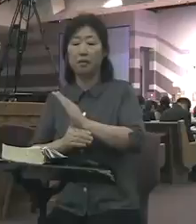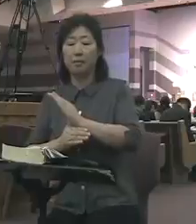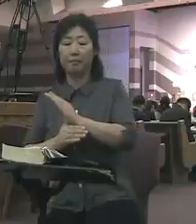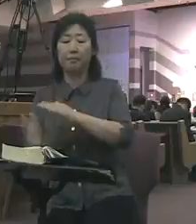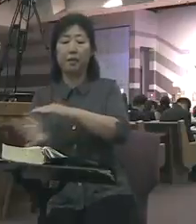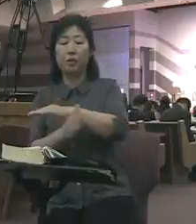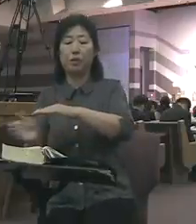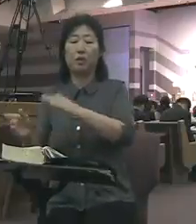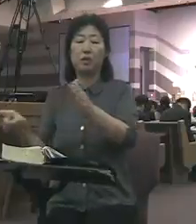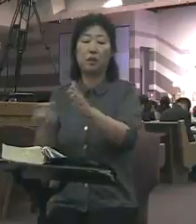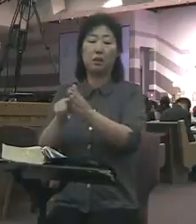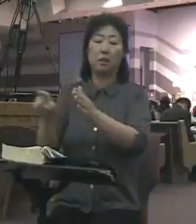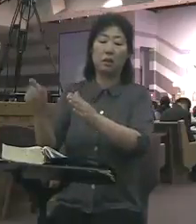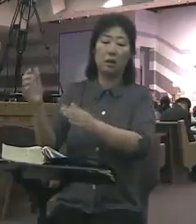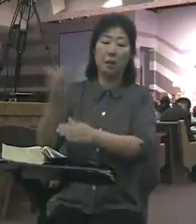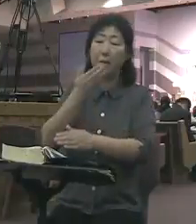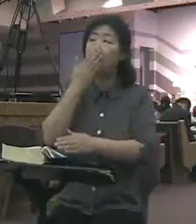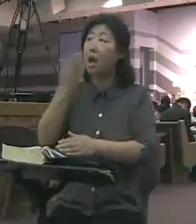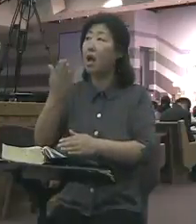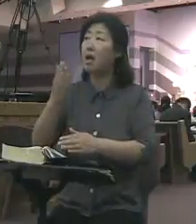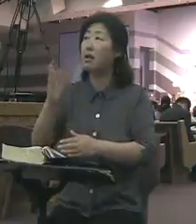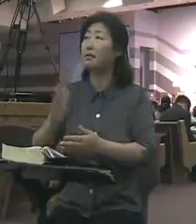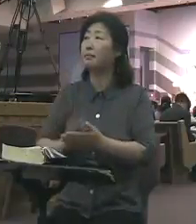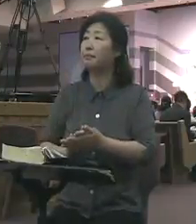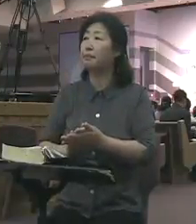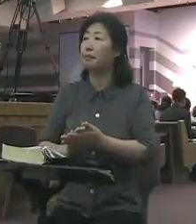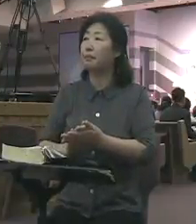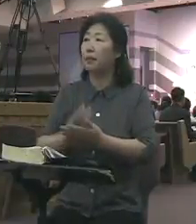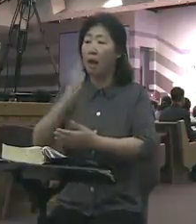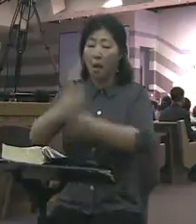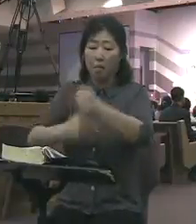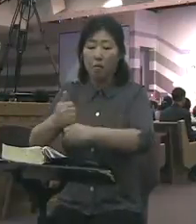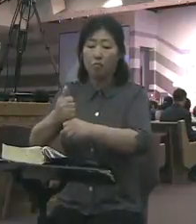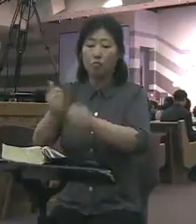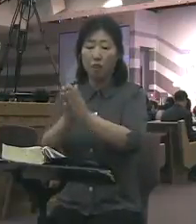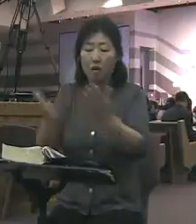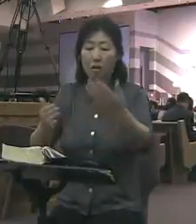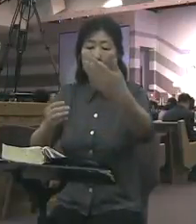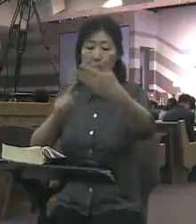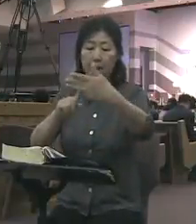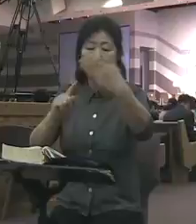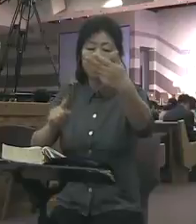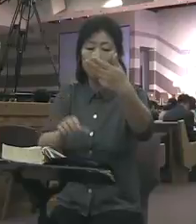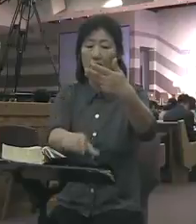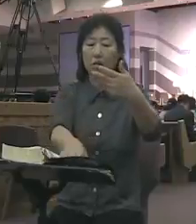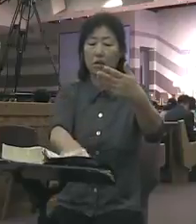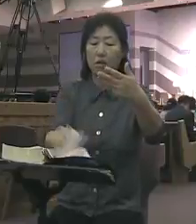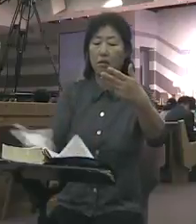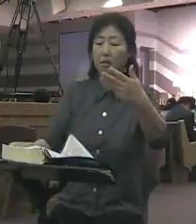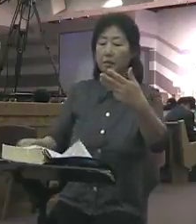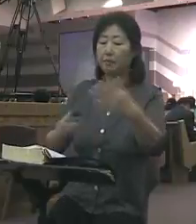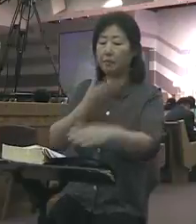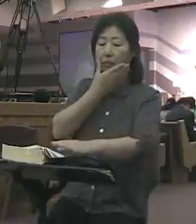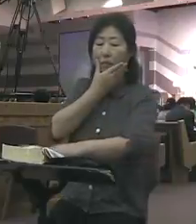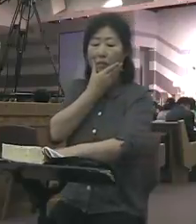되는 것입니다. 오늘 본문 말씀 8절을 보세요. 아브라함이 롯에게 이르되 우리는 한